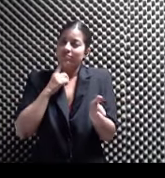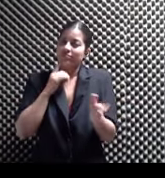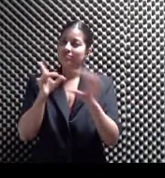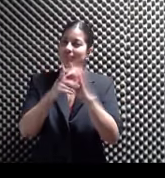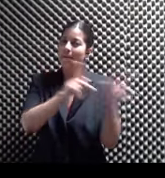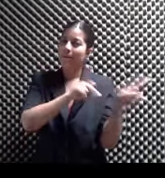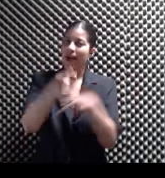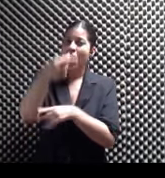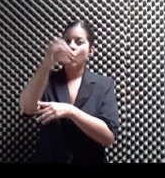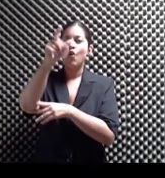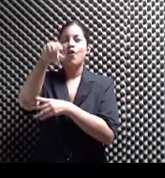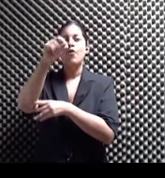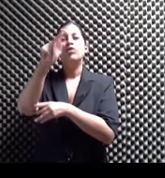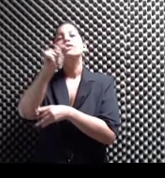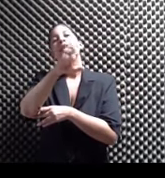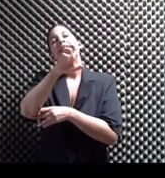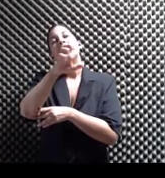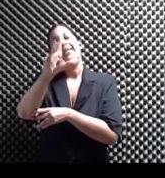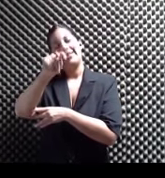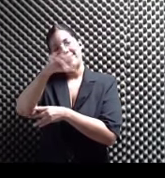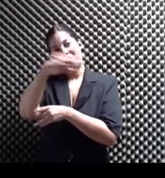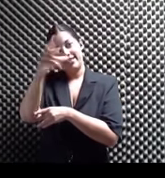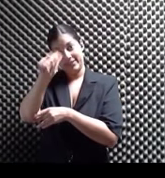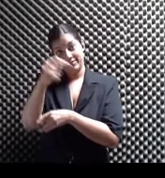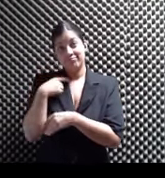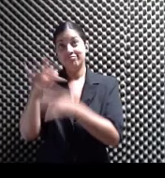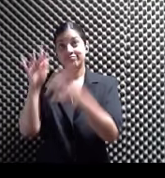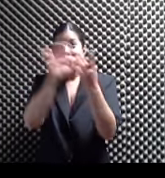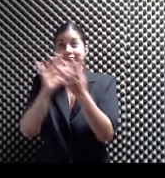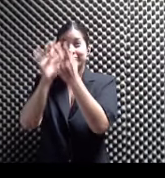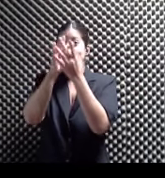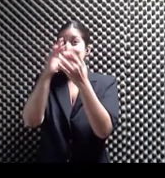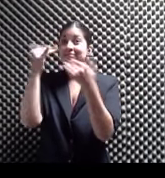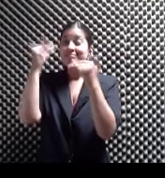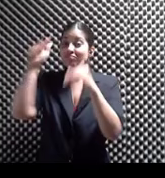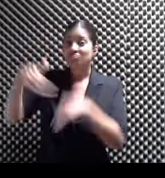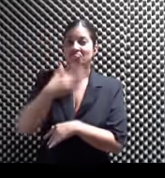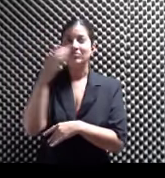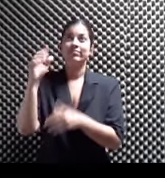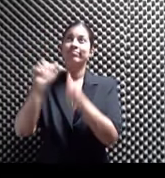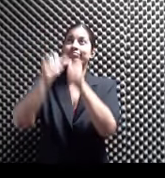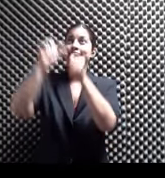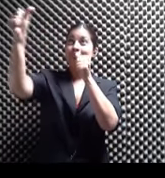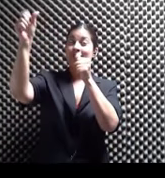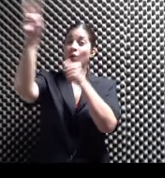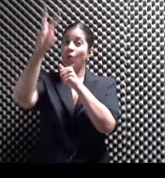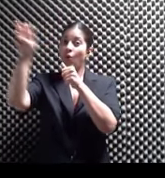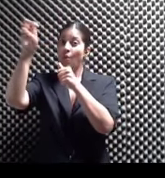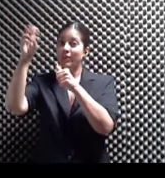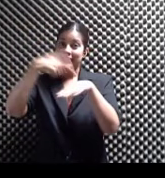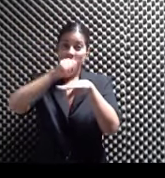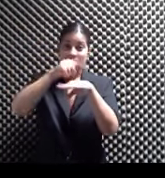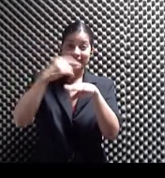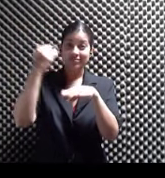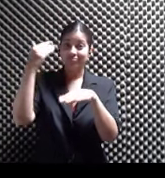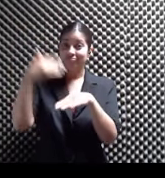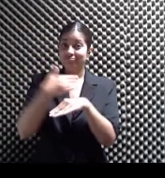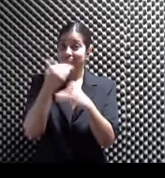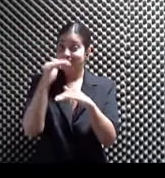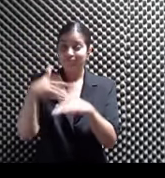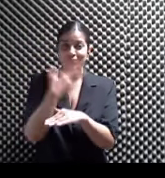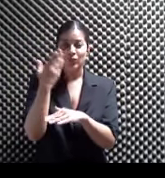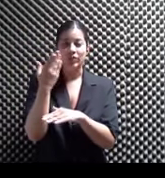de GoFund de AT&T tienes llamadas, mensajes e internet ilimitados en Puerto Rico y Estados Unidos. Larga distancia, roaming y además texteo ilimitado a más de 100 países